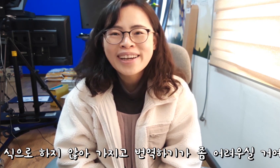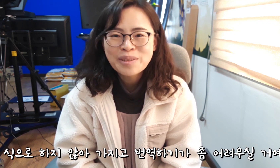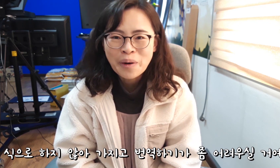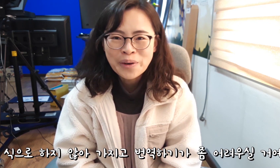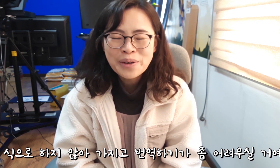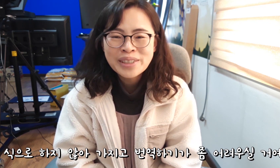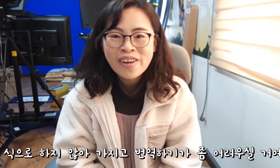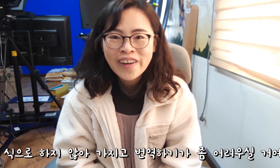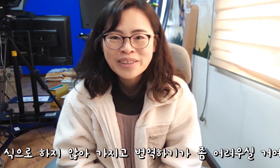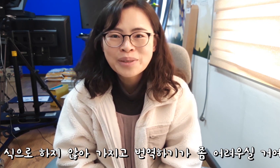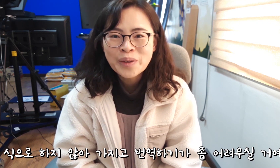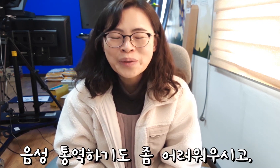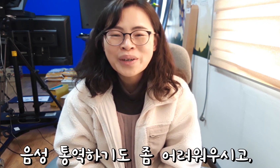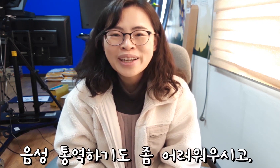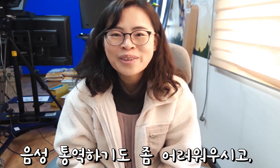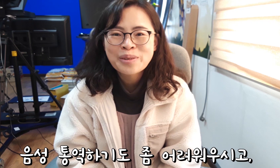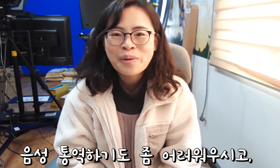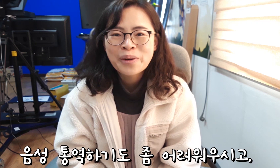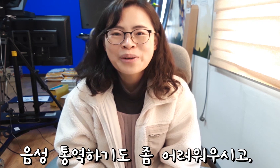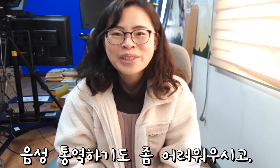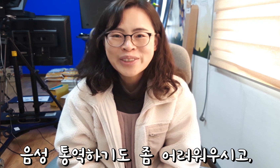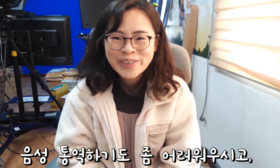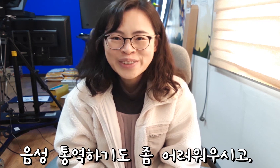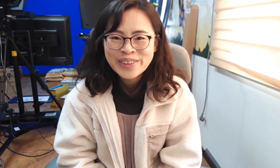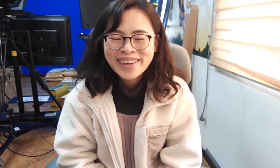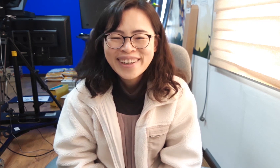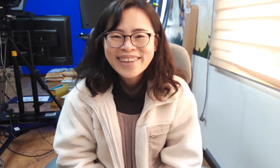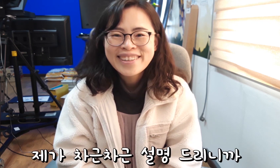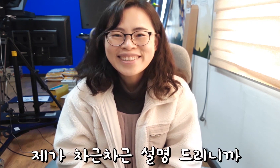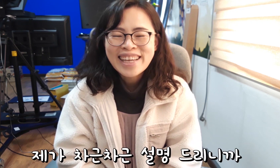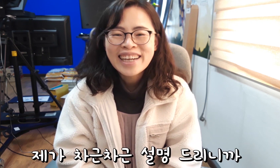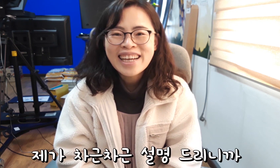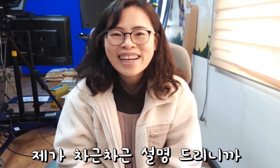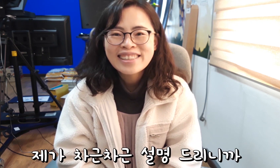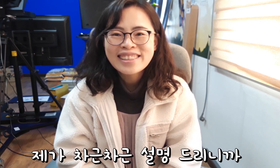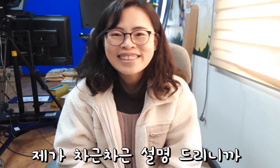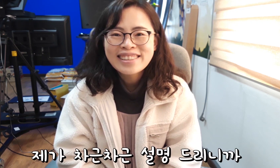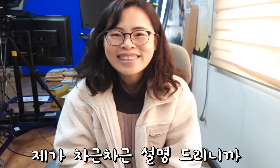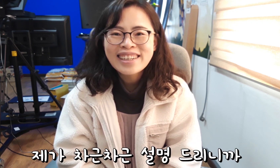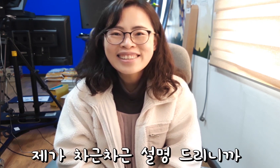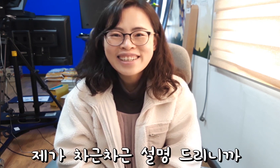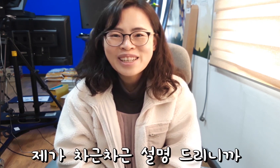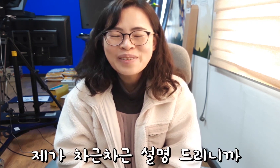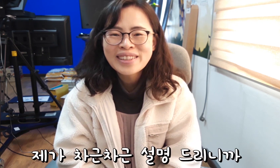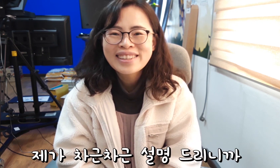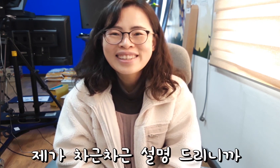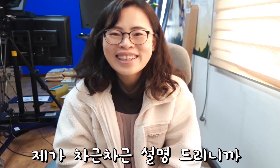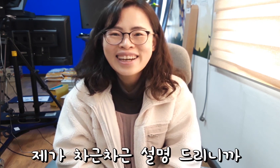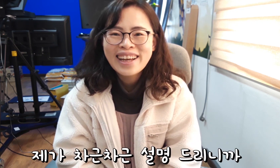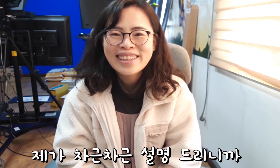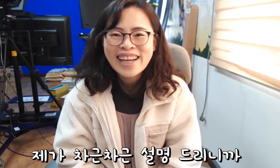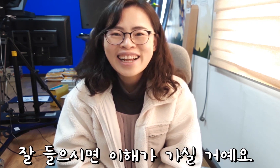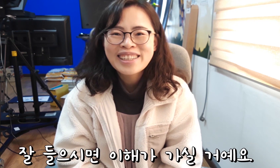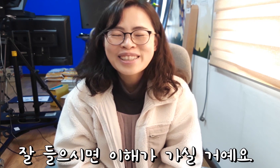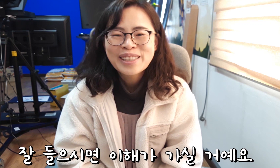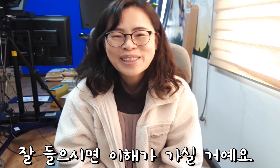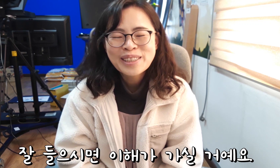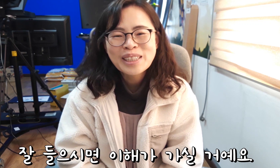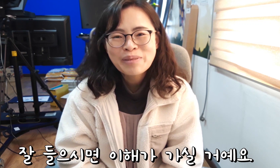좀 어려우실 거예요. 음성 통역하기도 좀 어려우시고 제가 차근차근 설명드리니까 잘